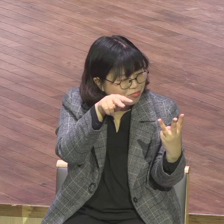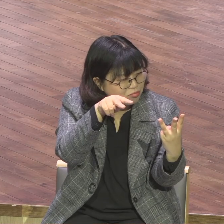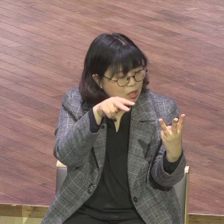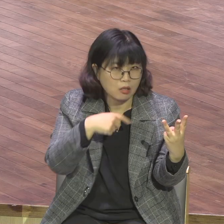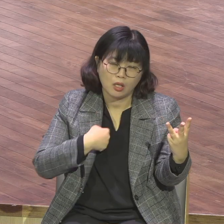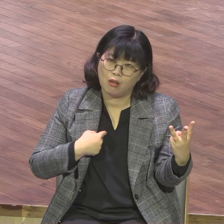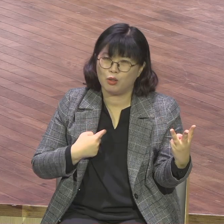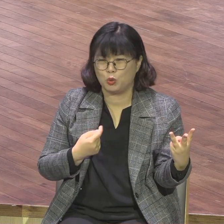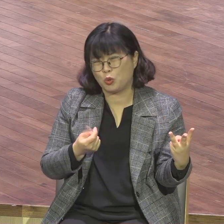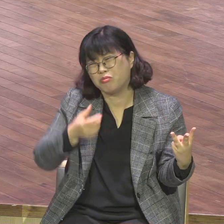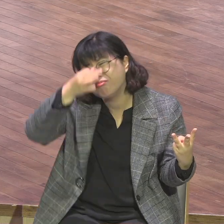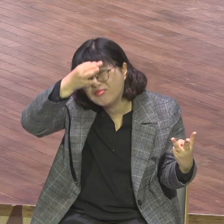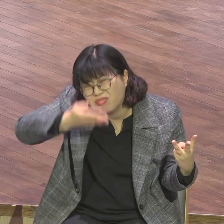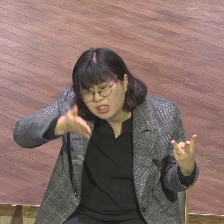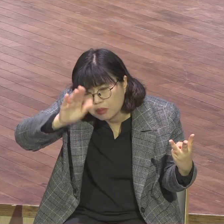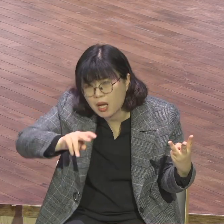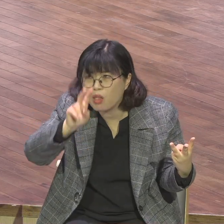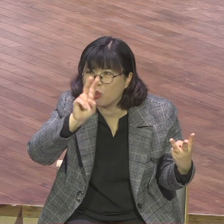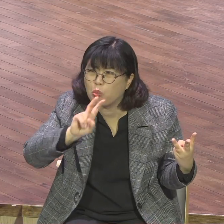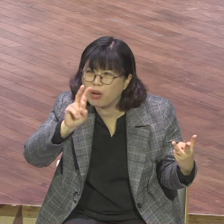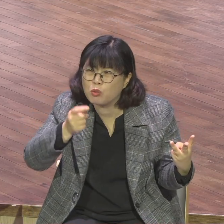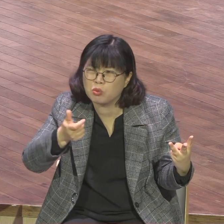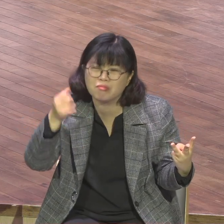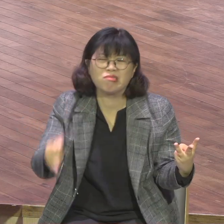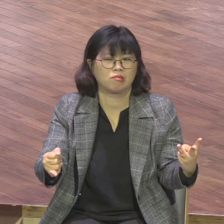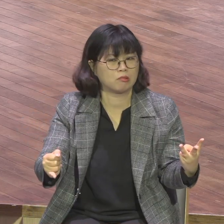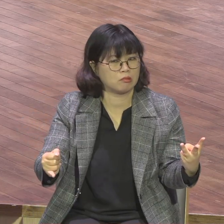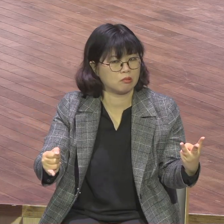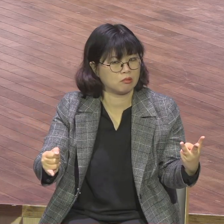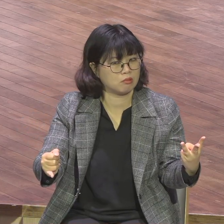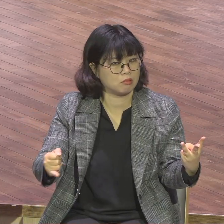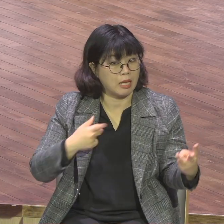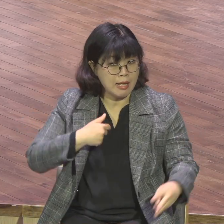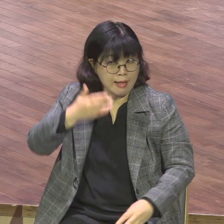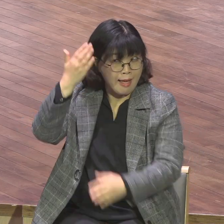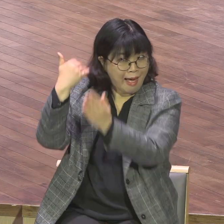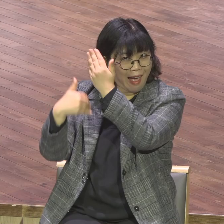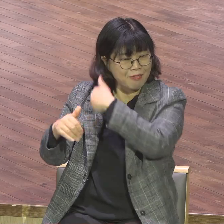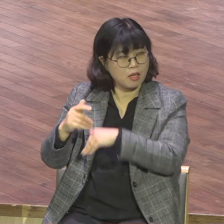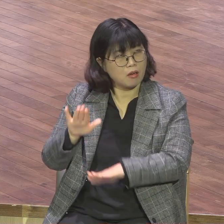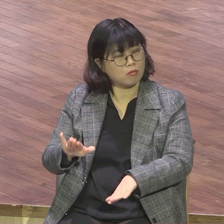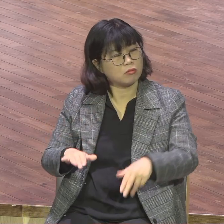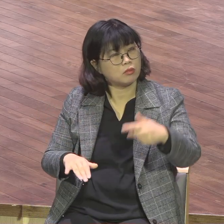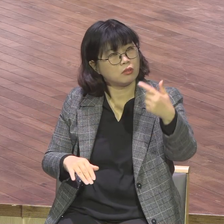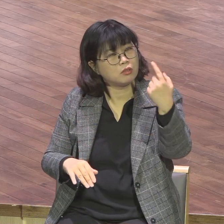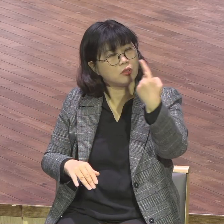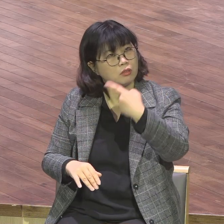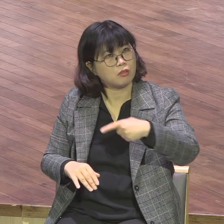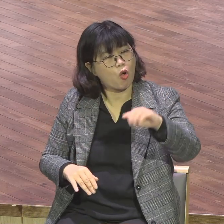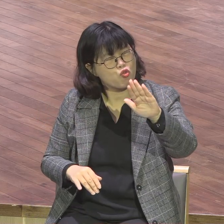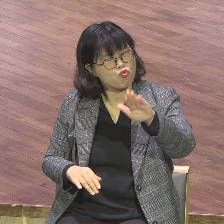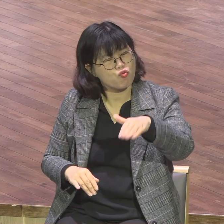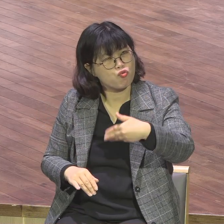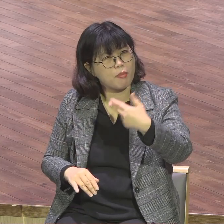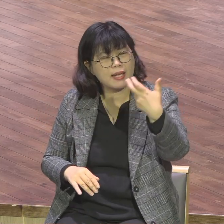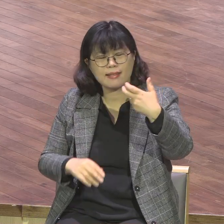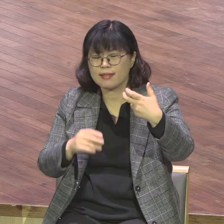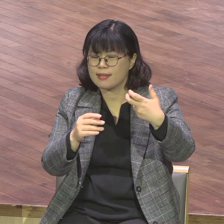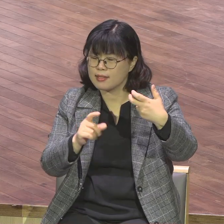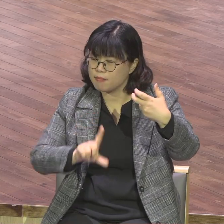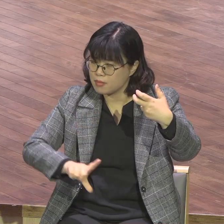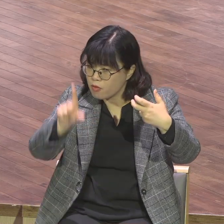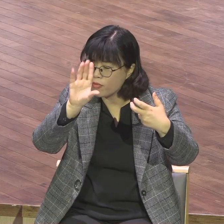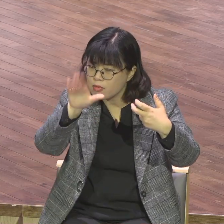노래가 아니에요. 노래도 아니에요. 그 옛날 그들의 실력에 비해 한 50년이 지나가니까 다 망가져